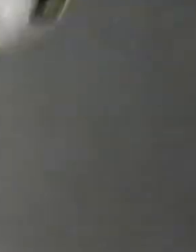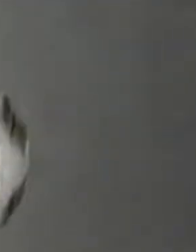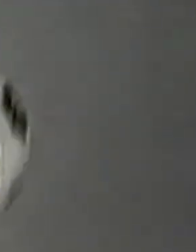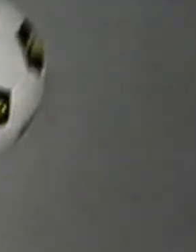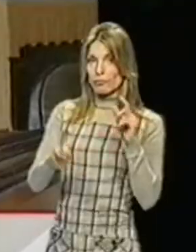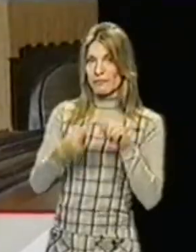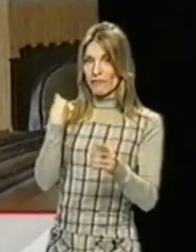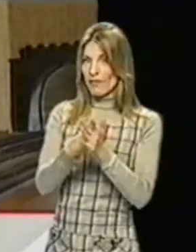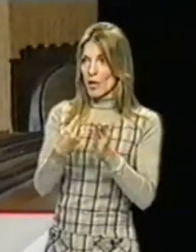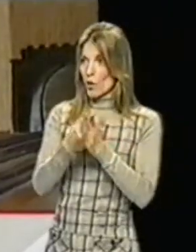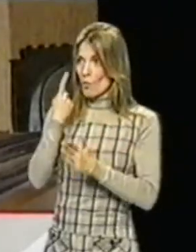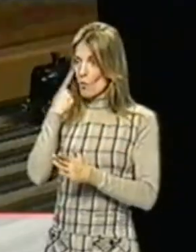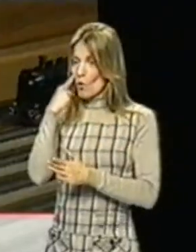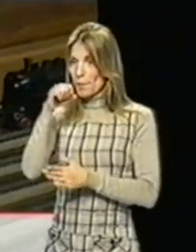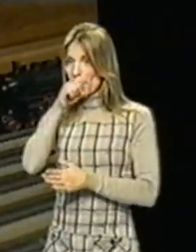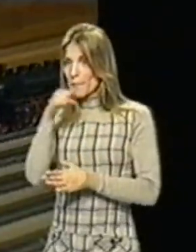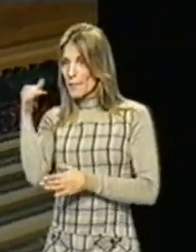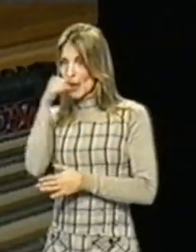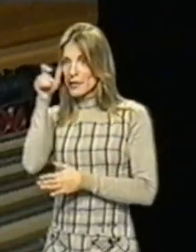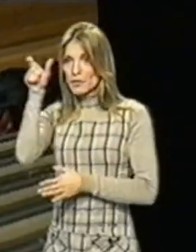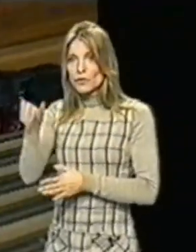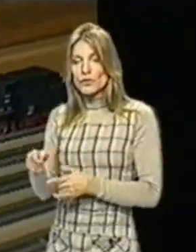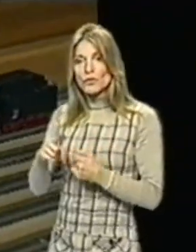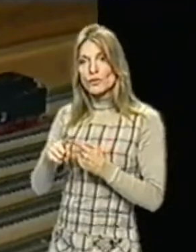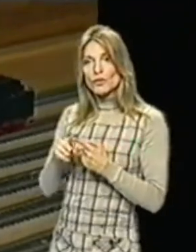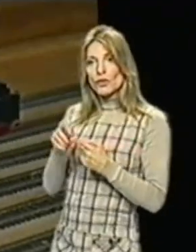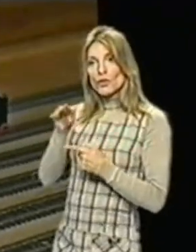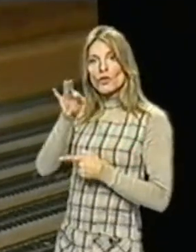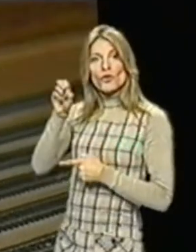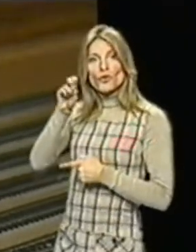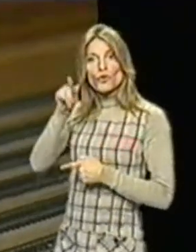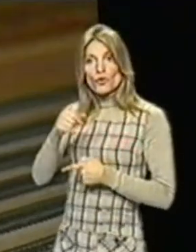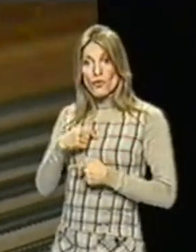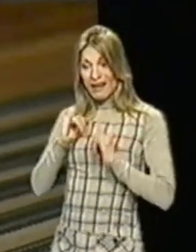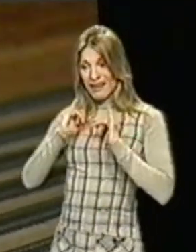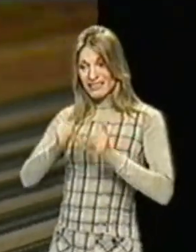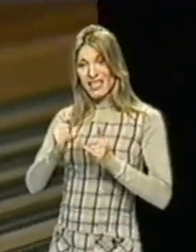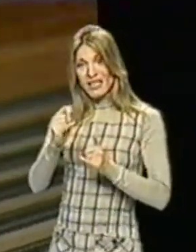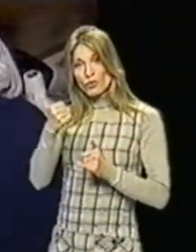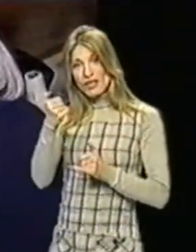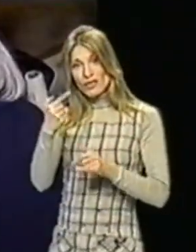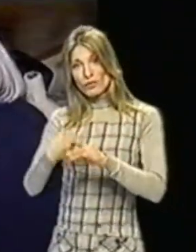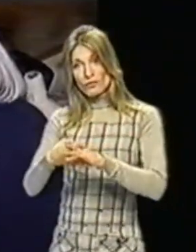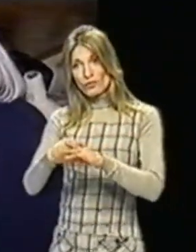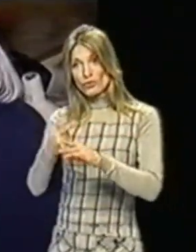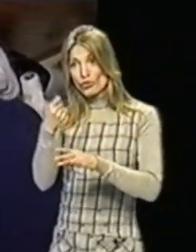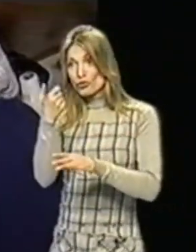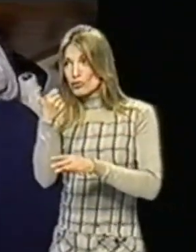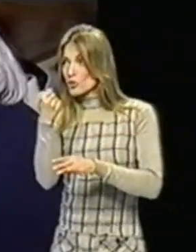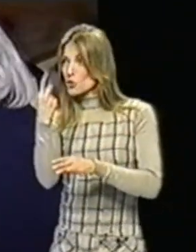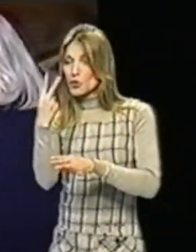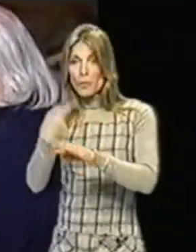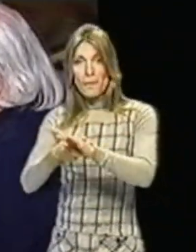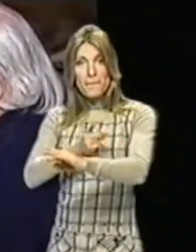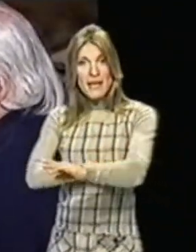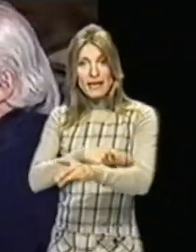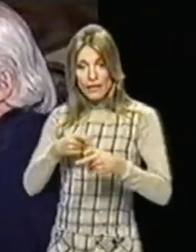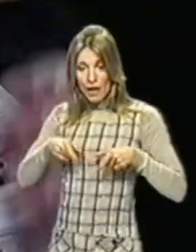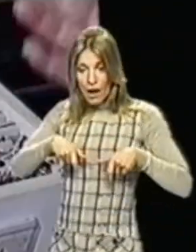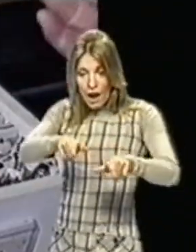Le père de Yokotsuno a installé dans son bureau 62 mètres de rails sur lesquels circulent entre autres des Marklin bien sûr. Il y